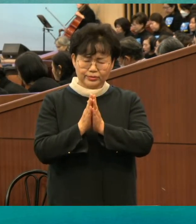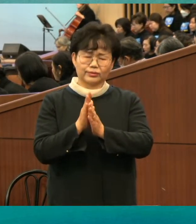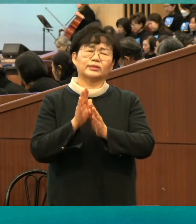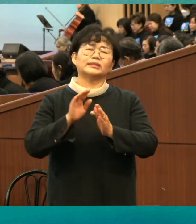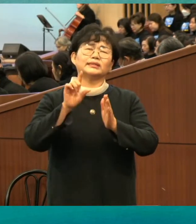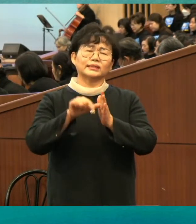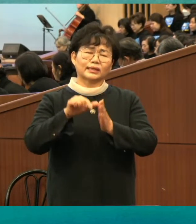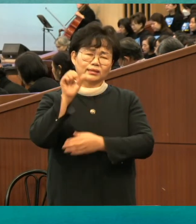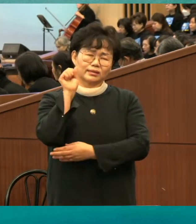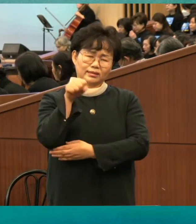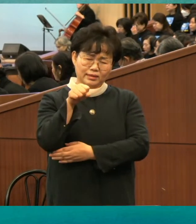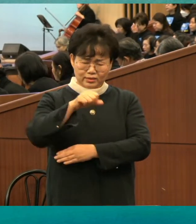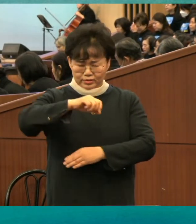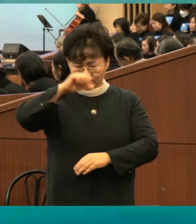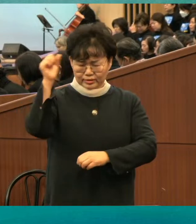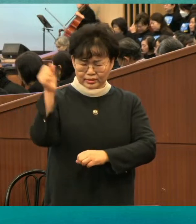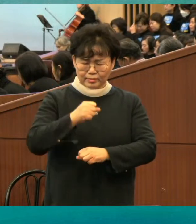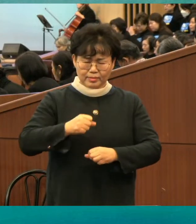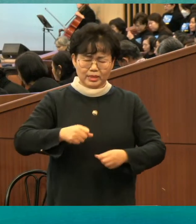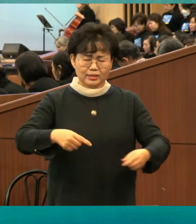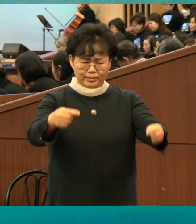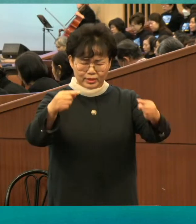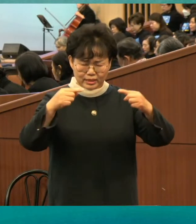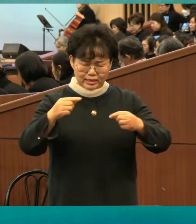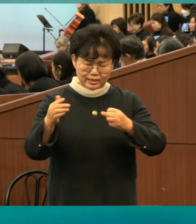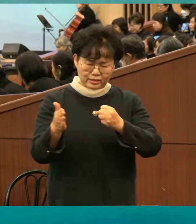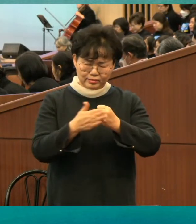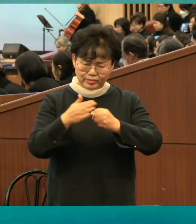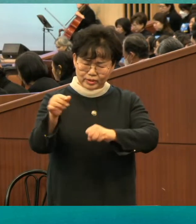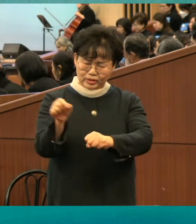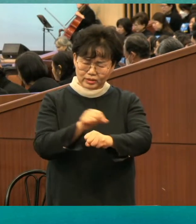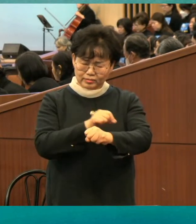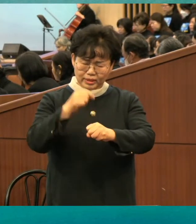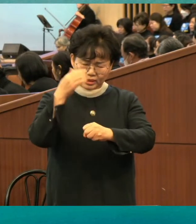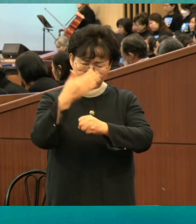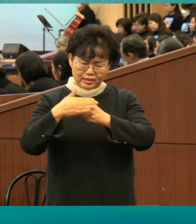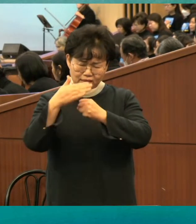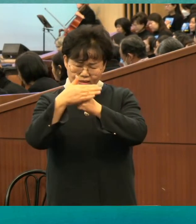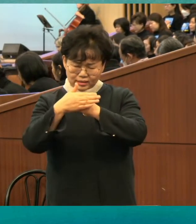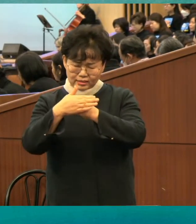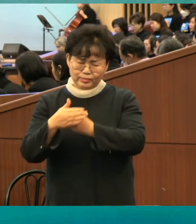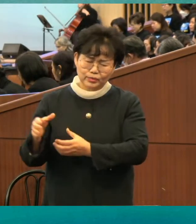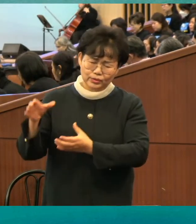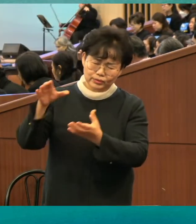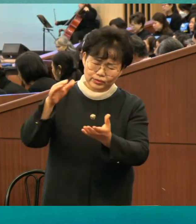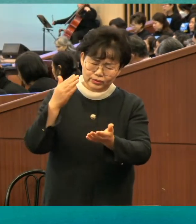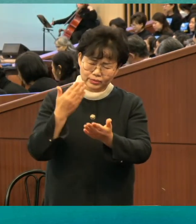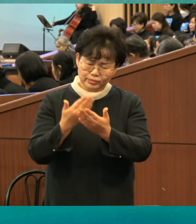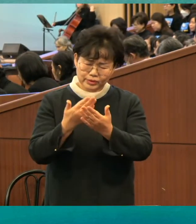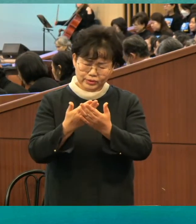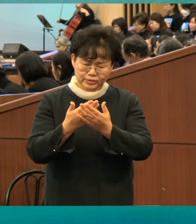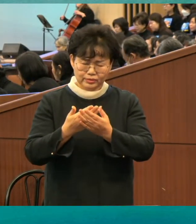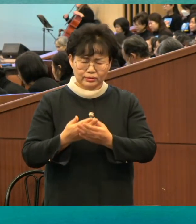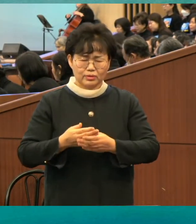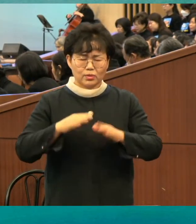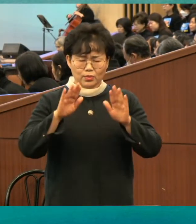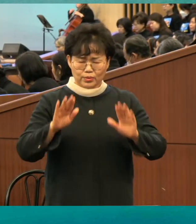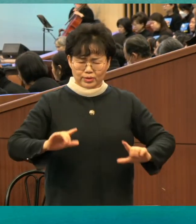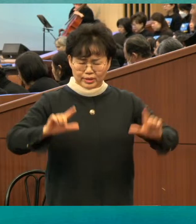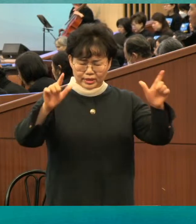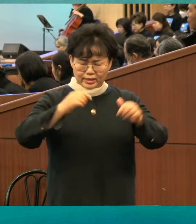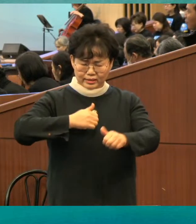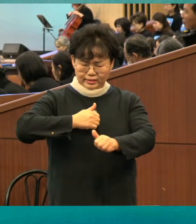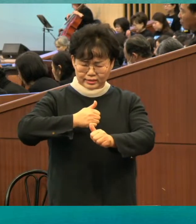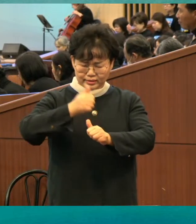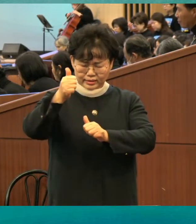하나님, 이 새벽에도 하나님의 특별한 은혜를 우리의 모두에게 부어주셔서 이 한 해 넉넉히 승리하며